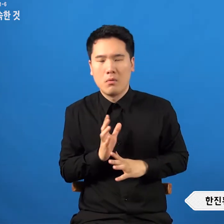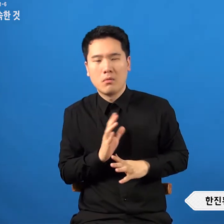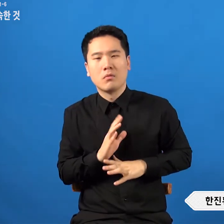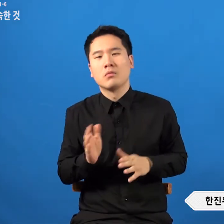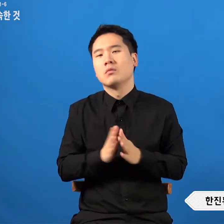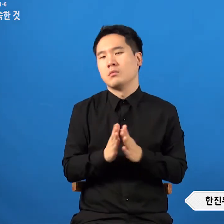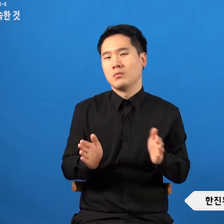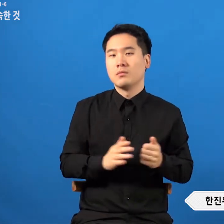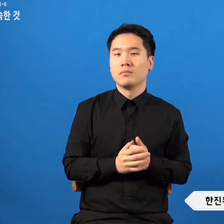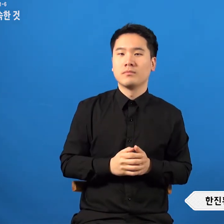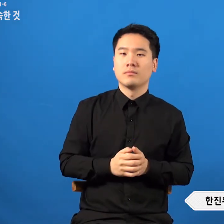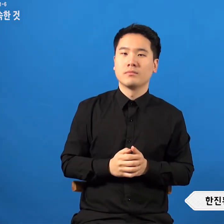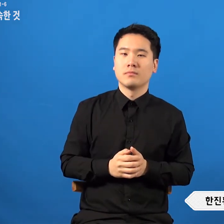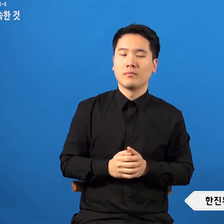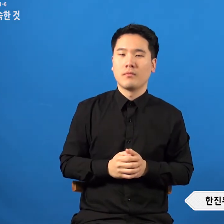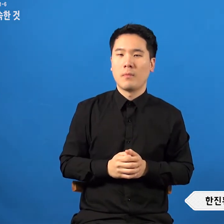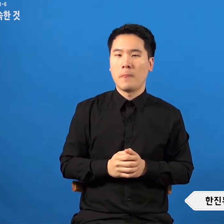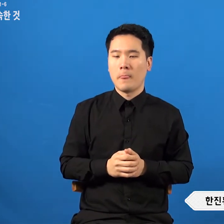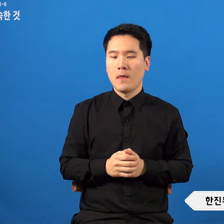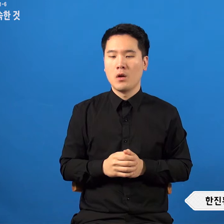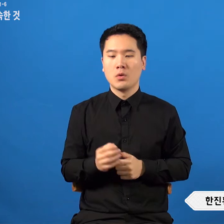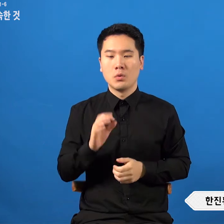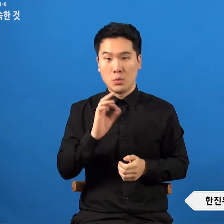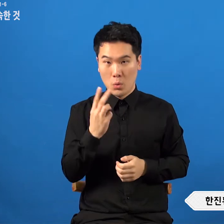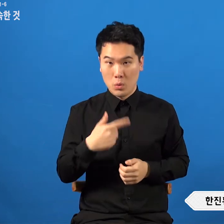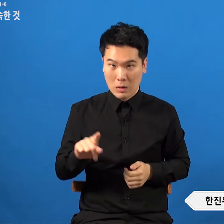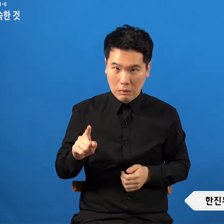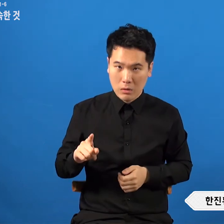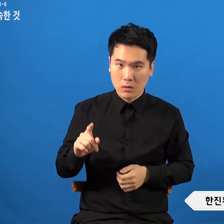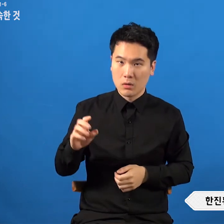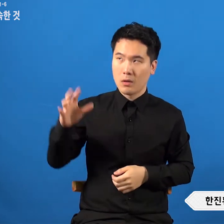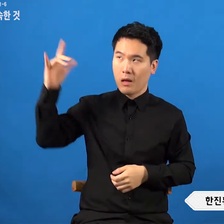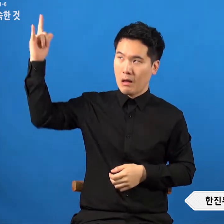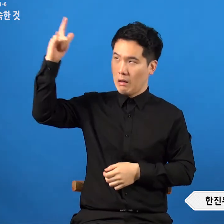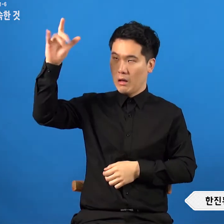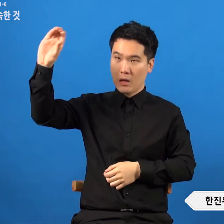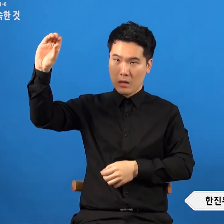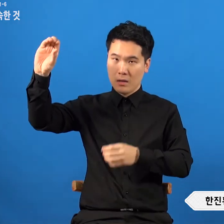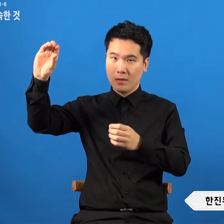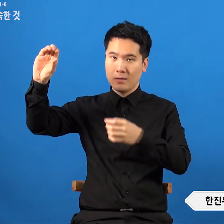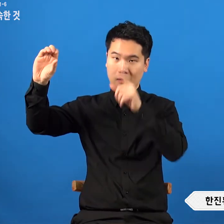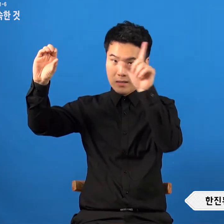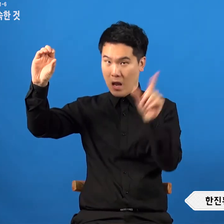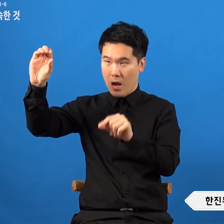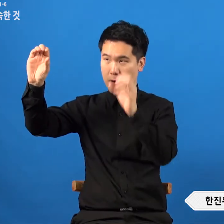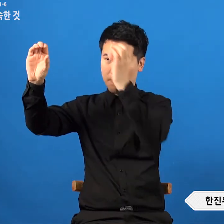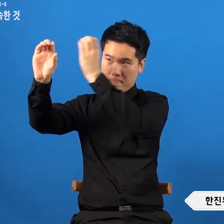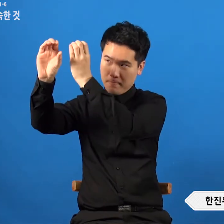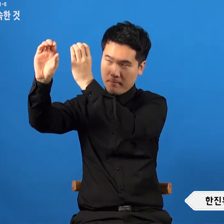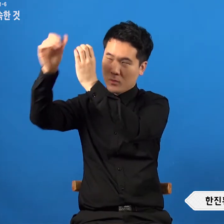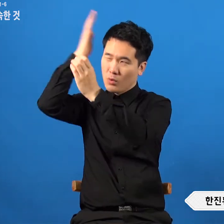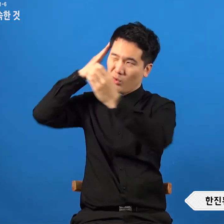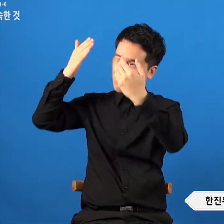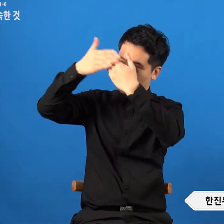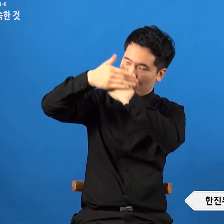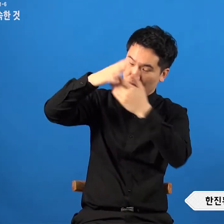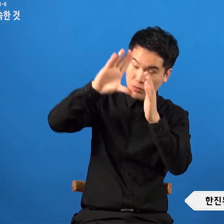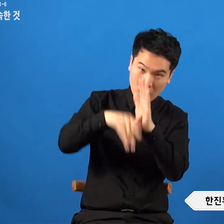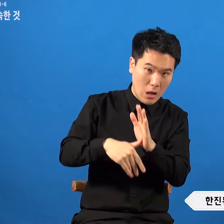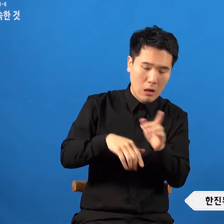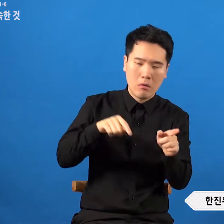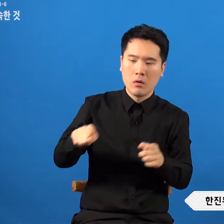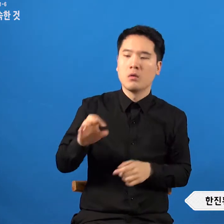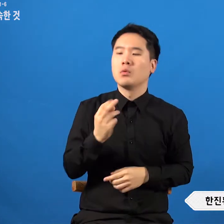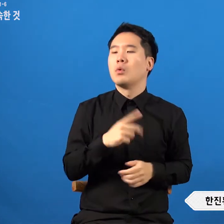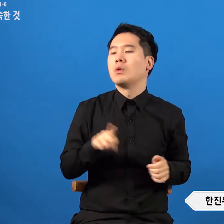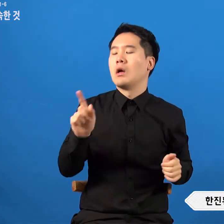바로 그런 때에 요나가 가서 너희는 망한다고 외친 것입니다. 그러면 이해가